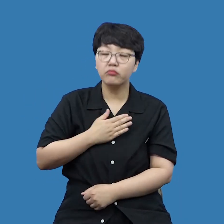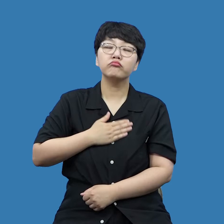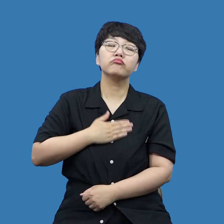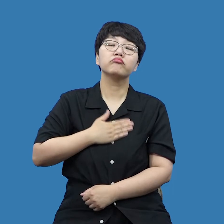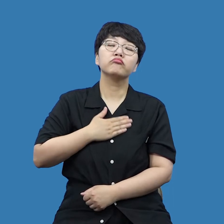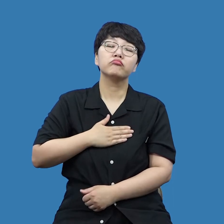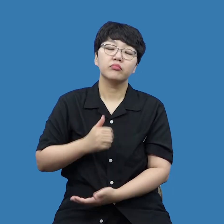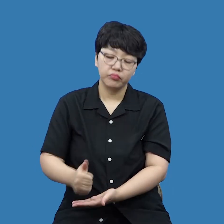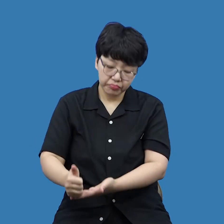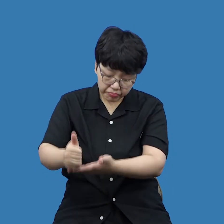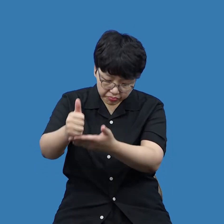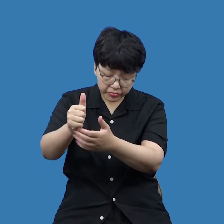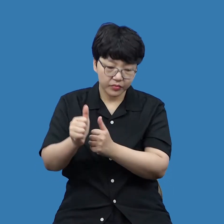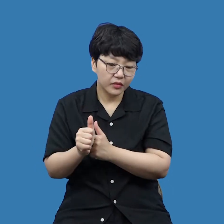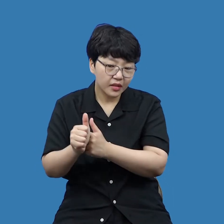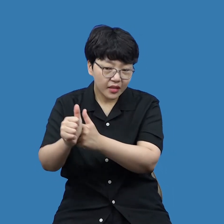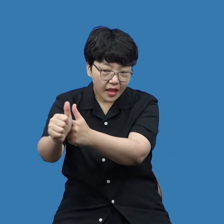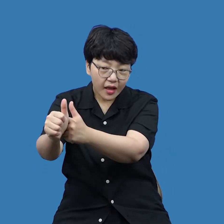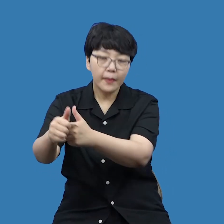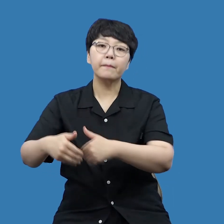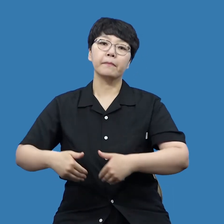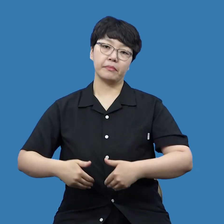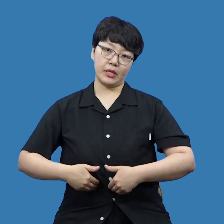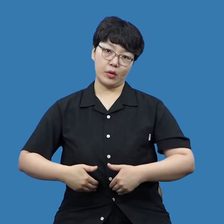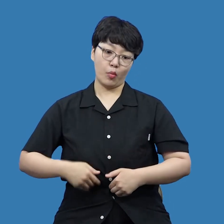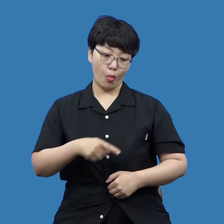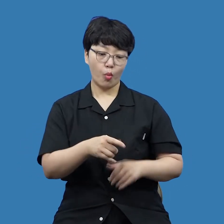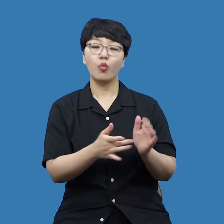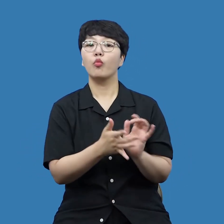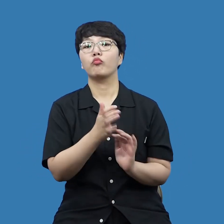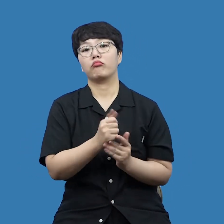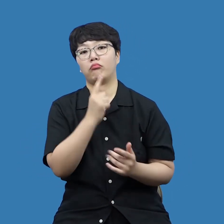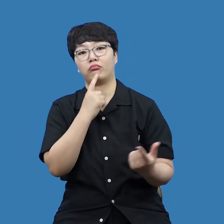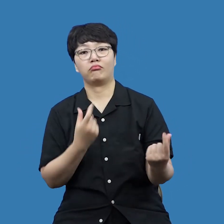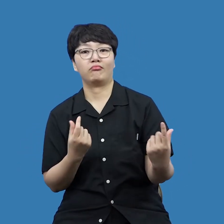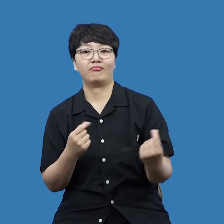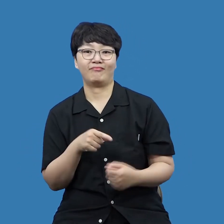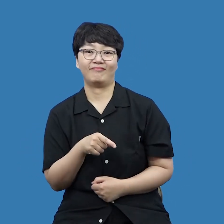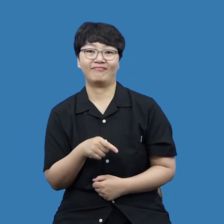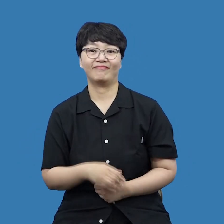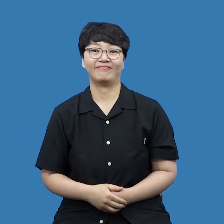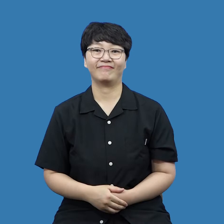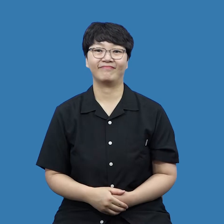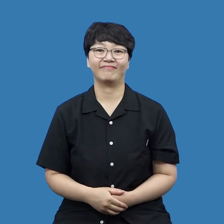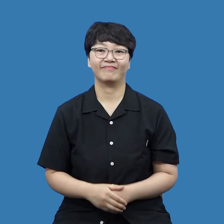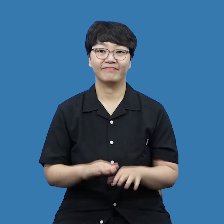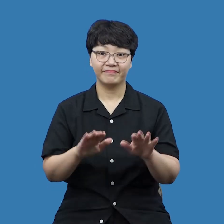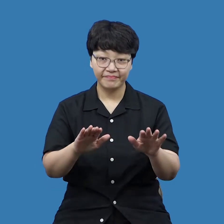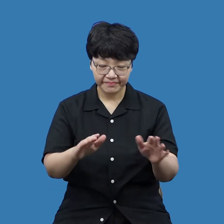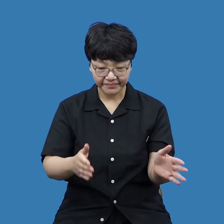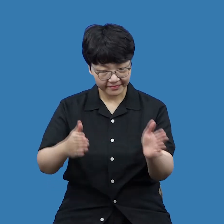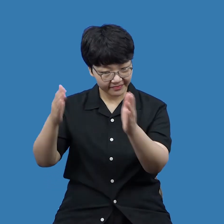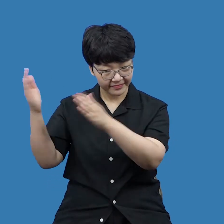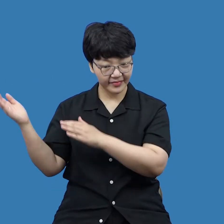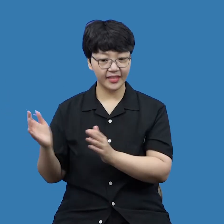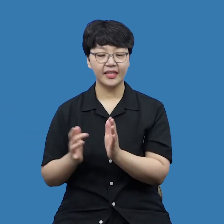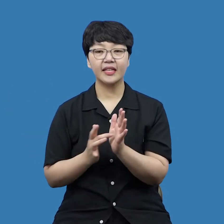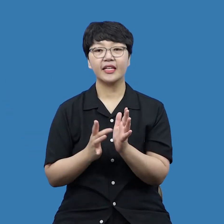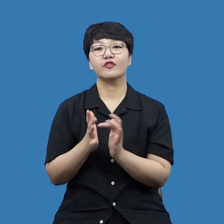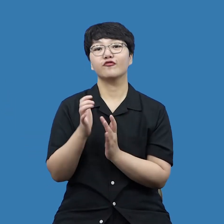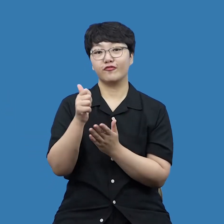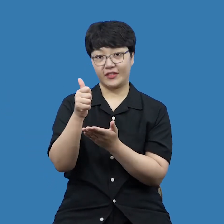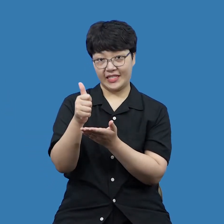할지라도 존중할 필요가 있다는 것을 여기서 우리가 배울 수가 있습니다. 자, 인간으로 유대 땅에